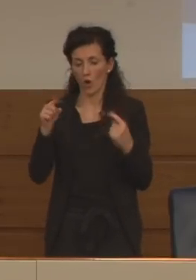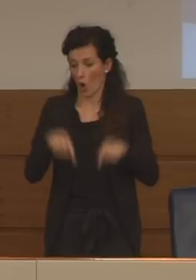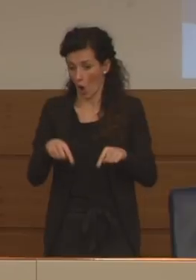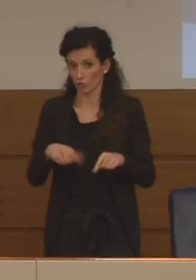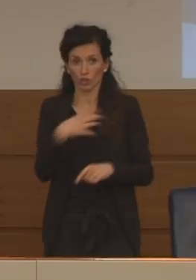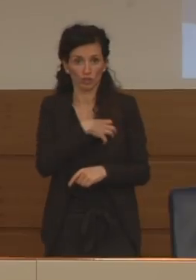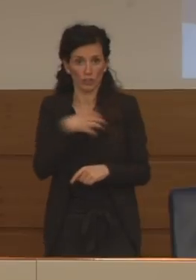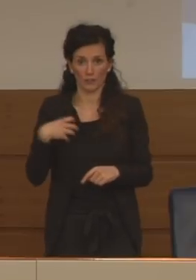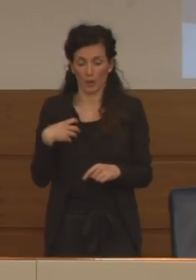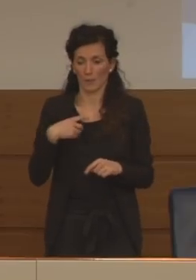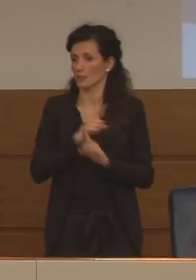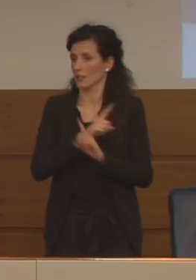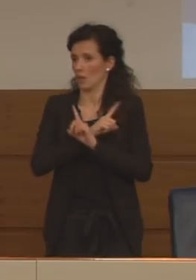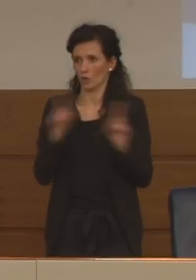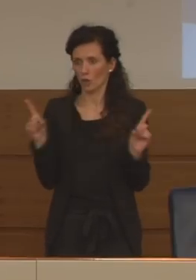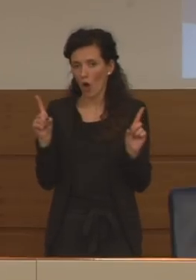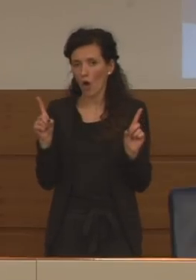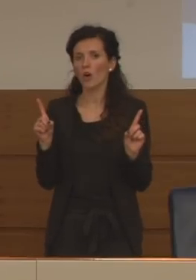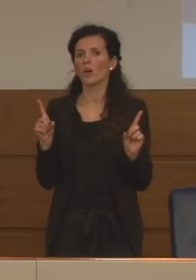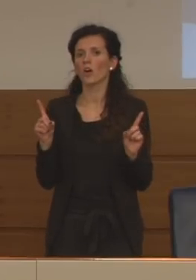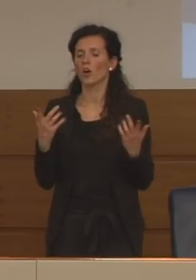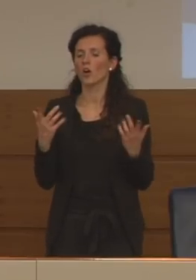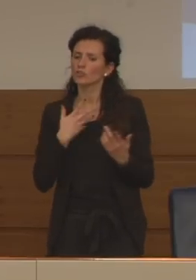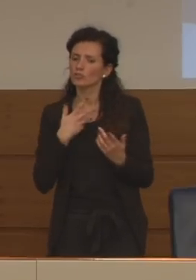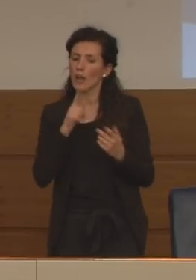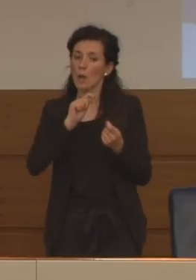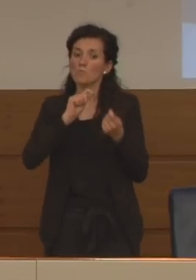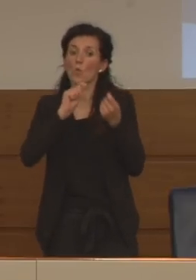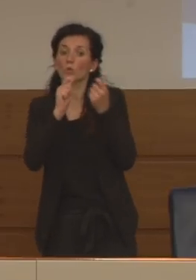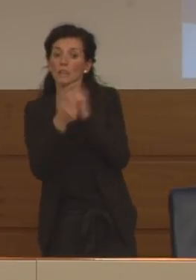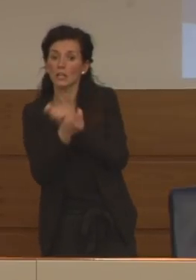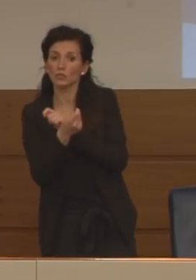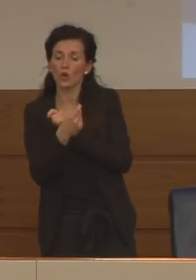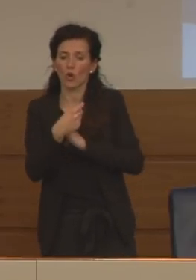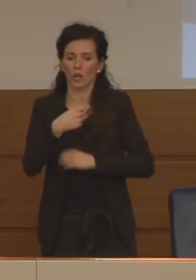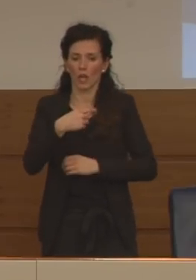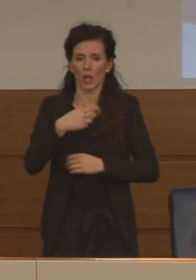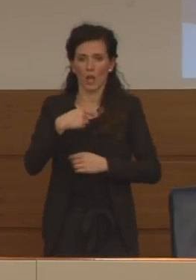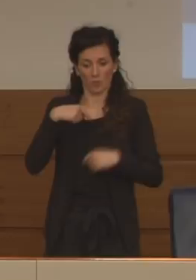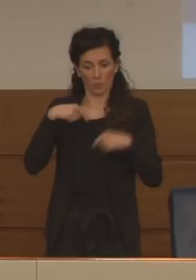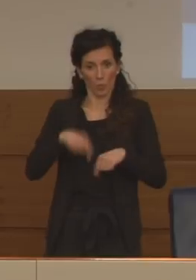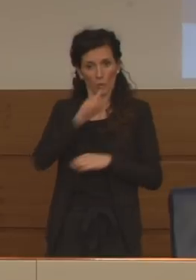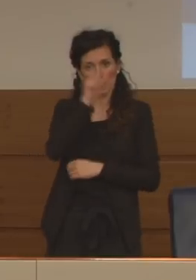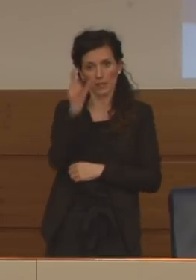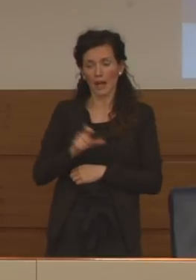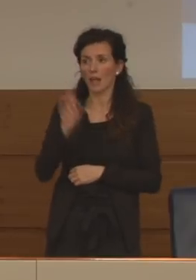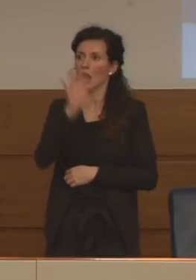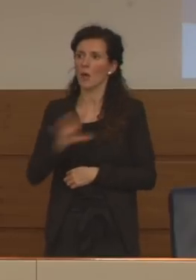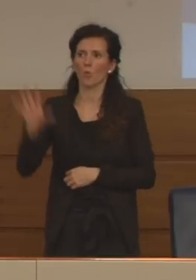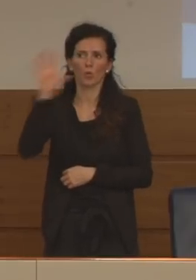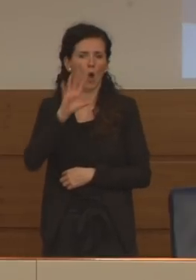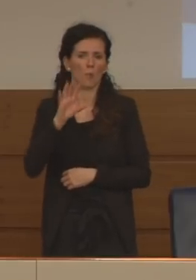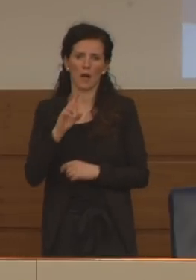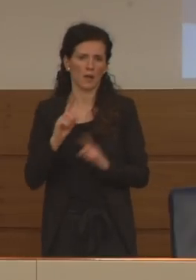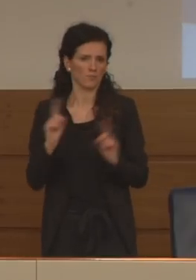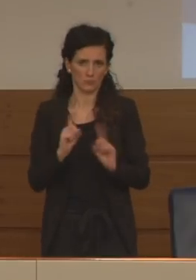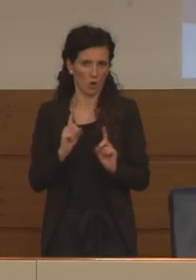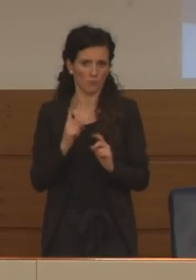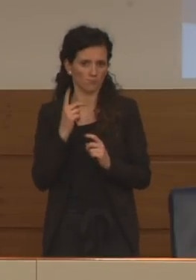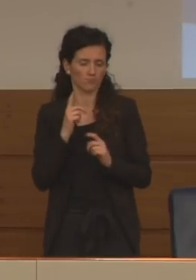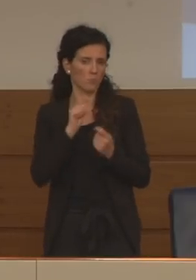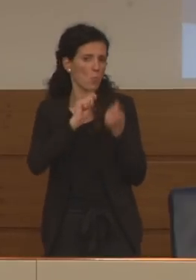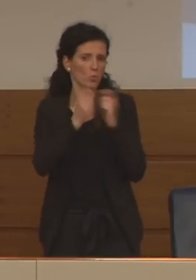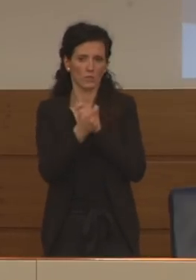ad oggi non abbiamo evidenze che ci sia una mutazione né da noi negli altri paesi europei la seconda domanda